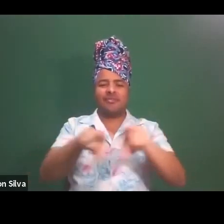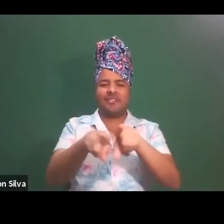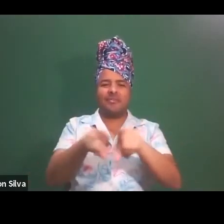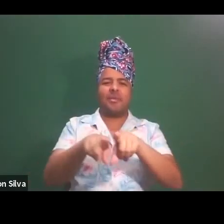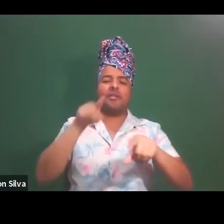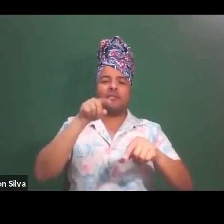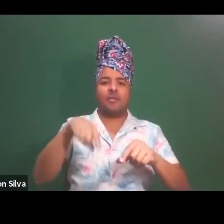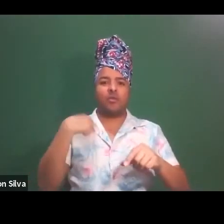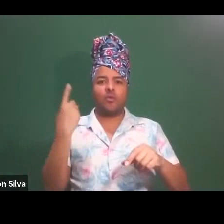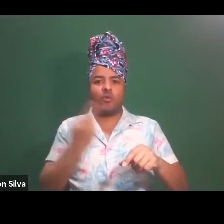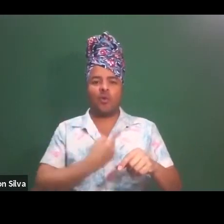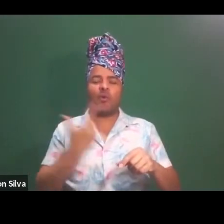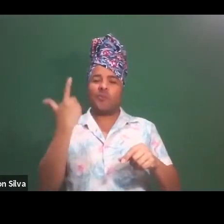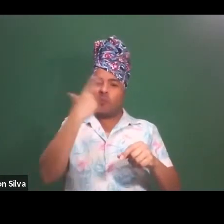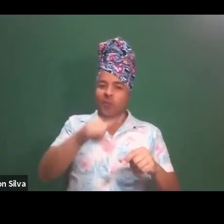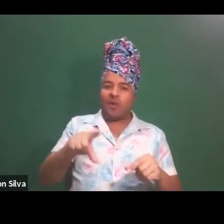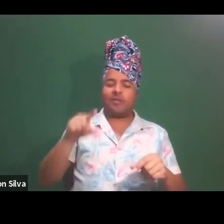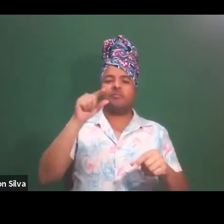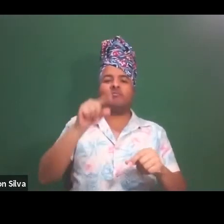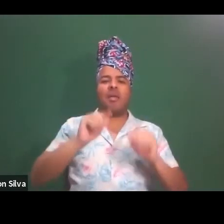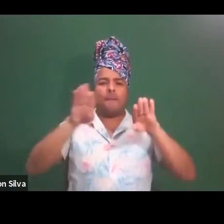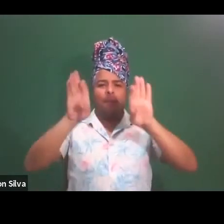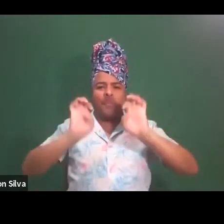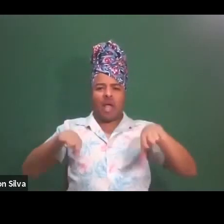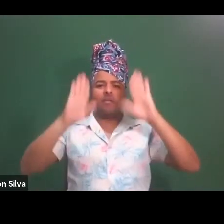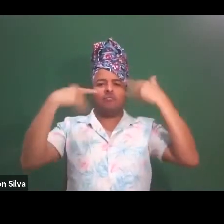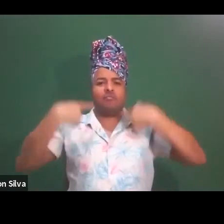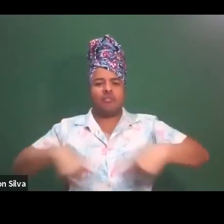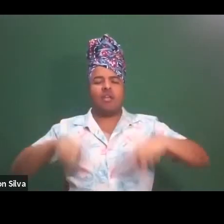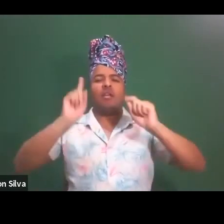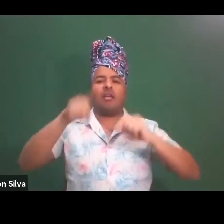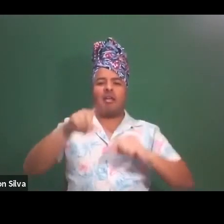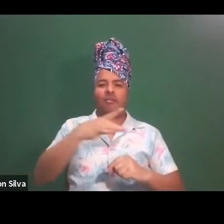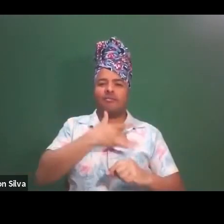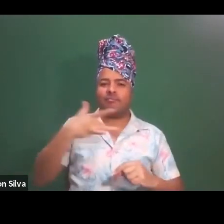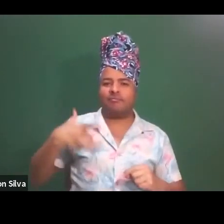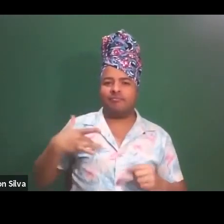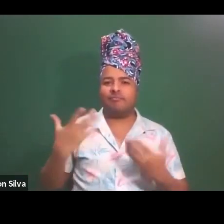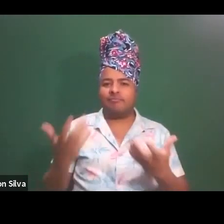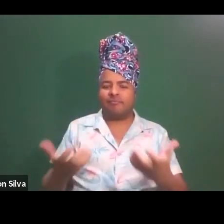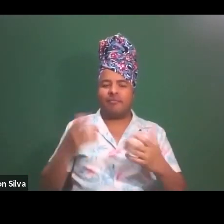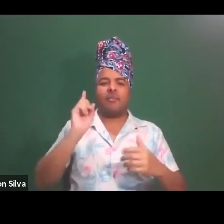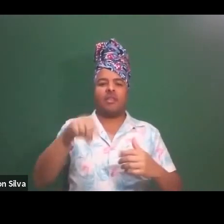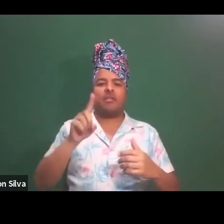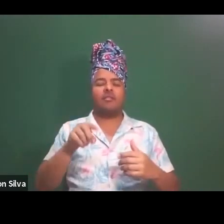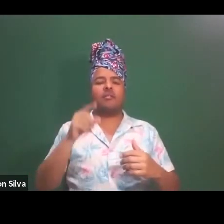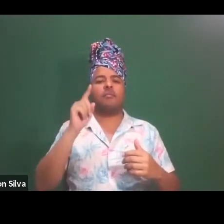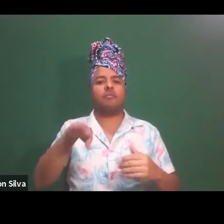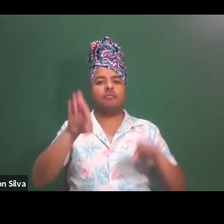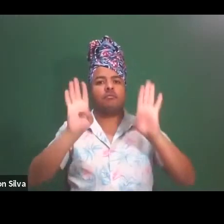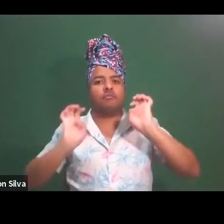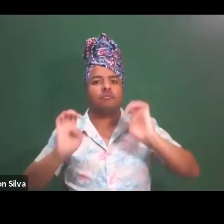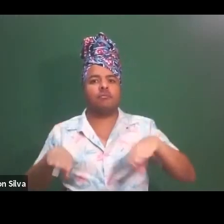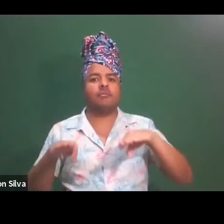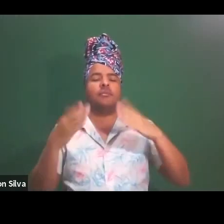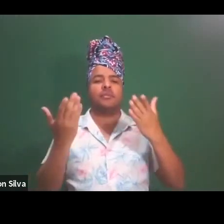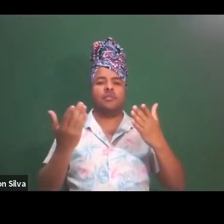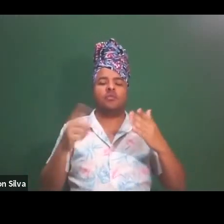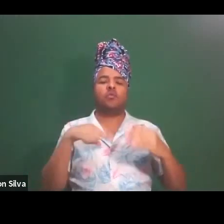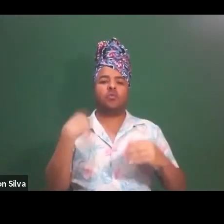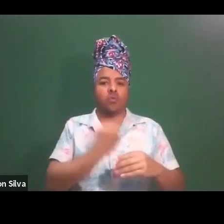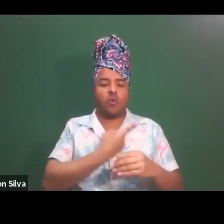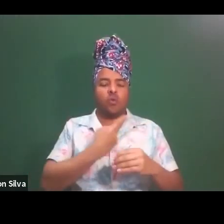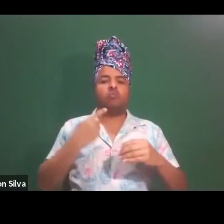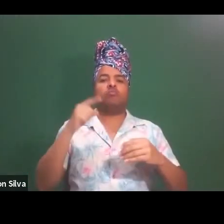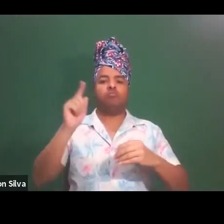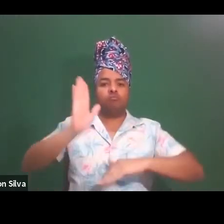na gente um bem-estar, que é a saúde. E é esse bem-estar que a gente é